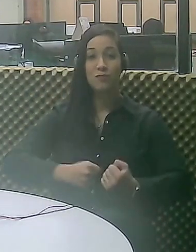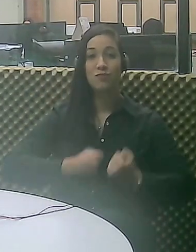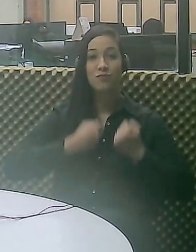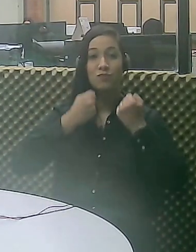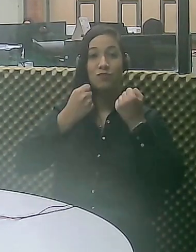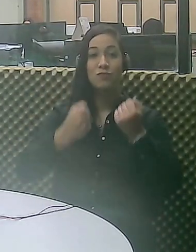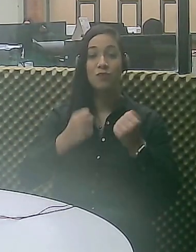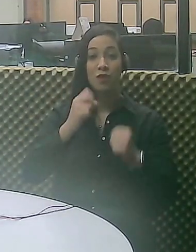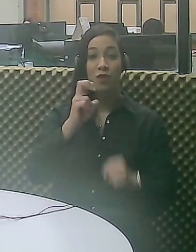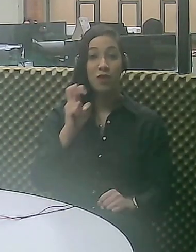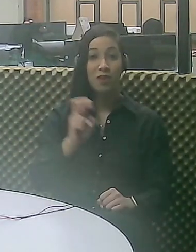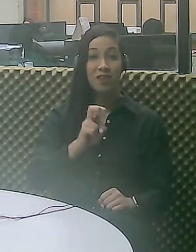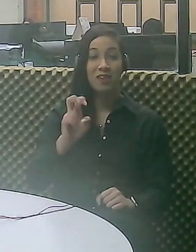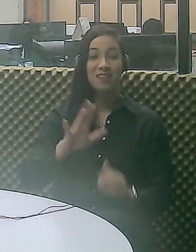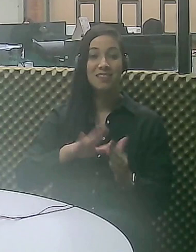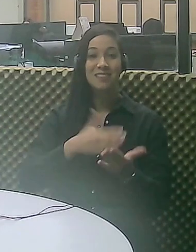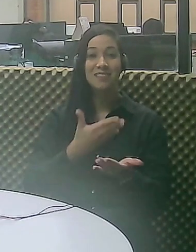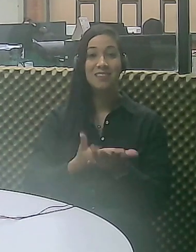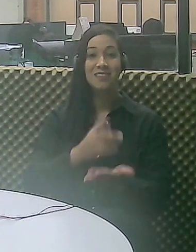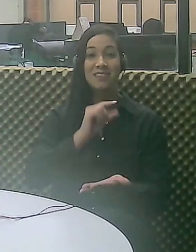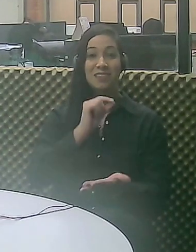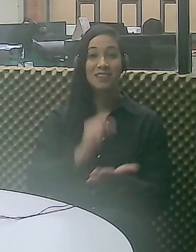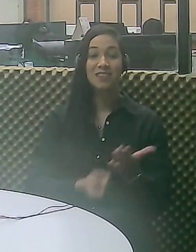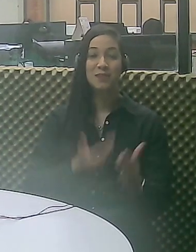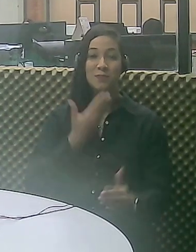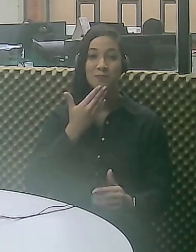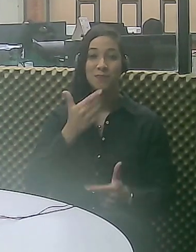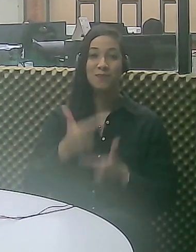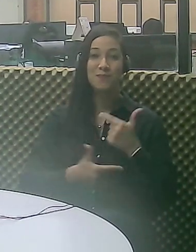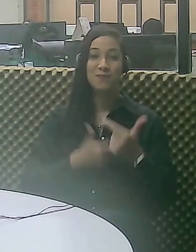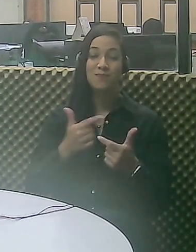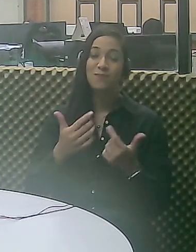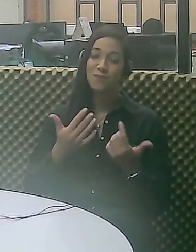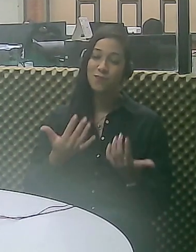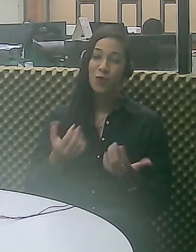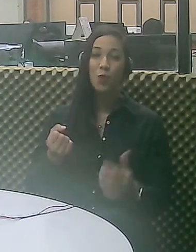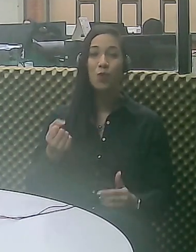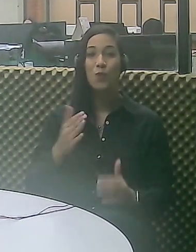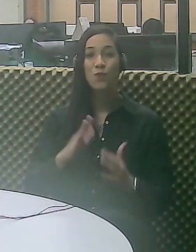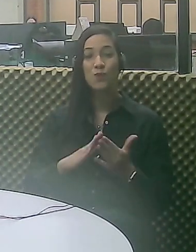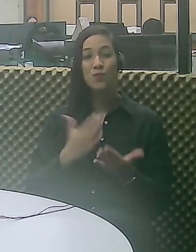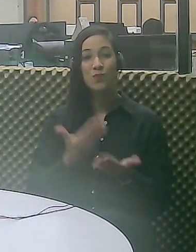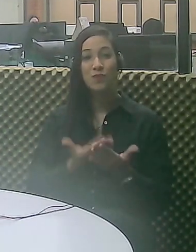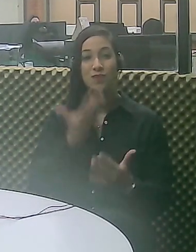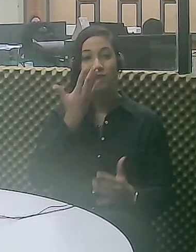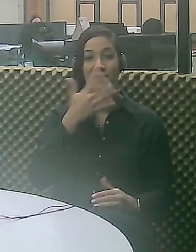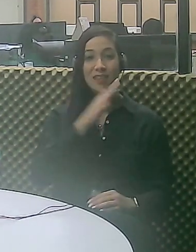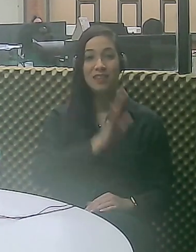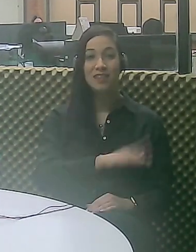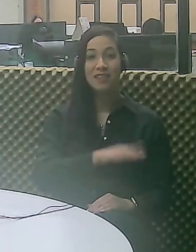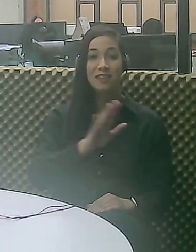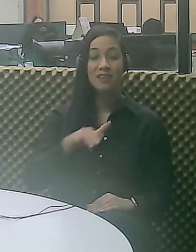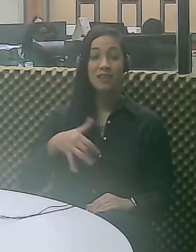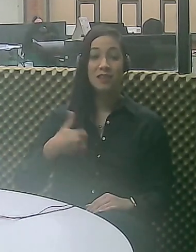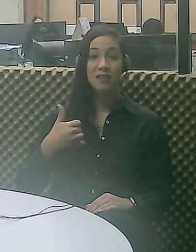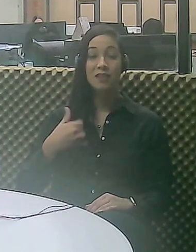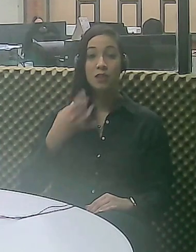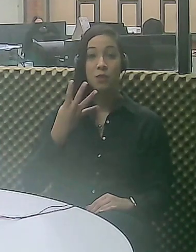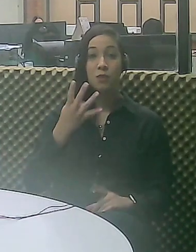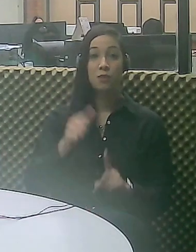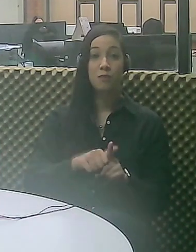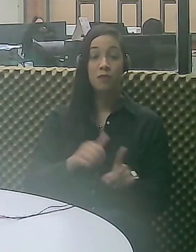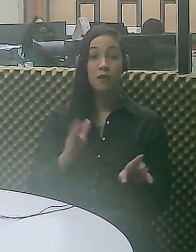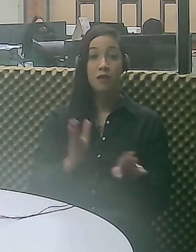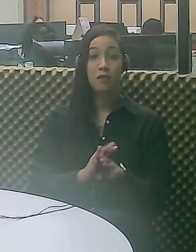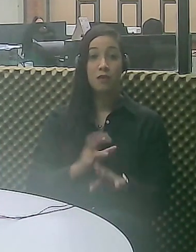a quinta EMEI que nós assinamos a ordem de serviço, então mais uma escola para as crianças de 4 meses a